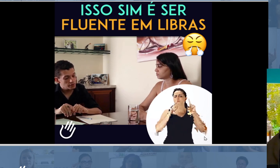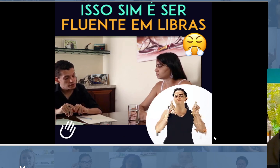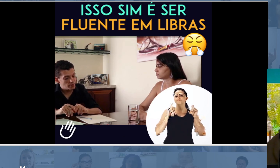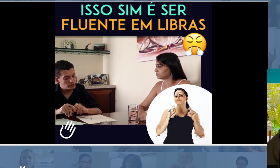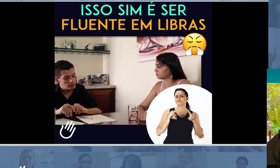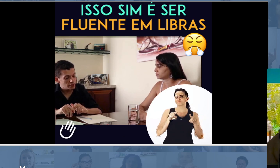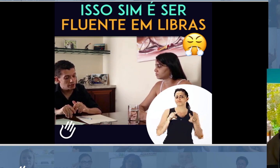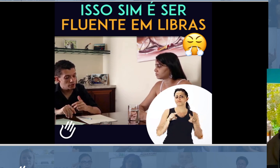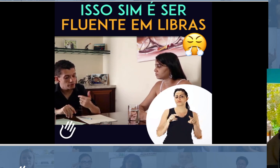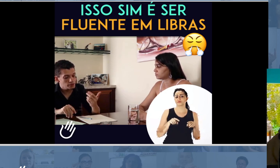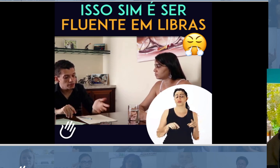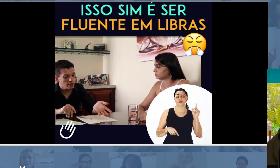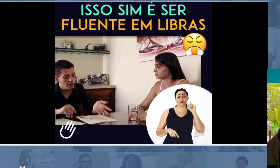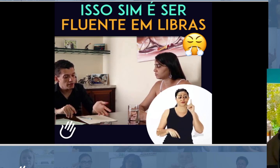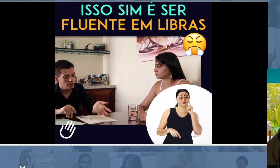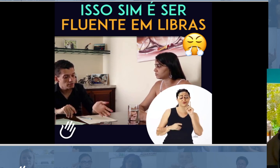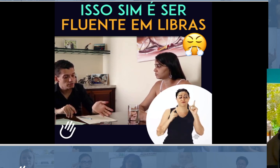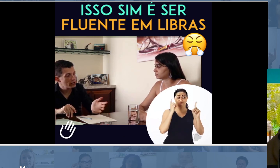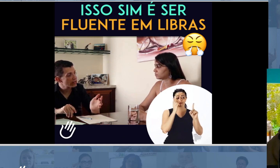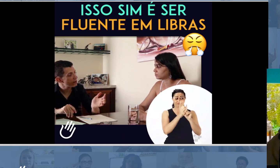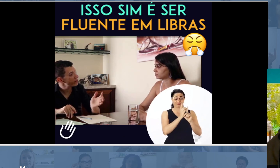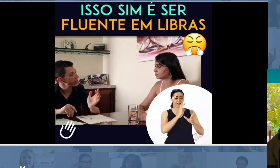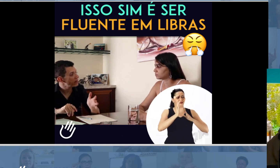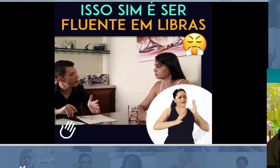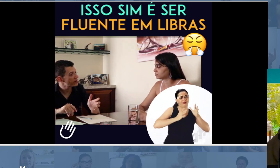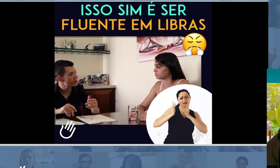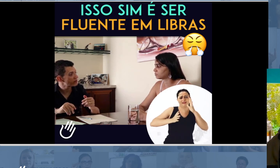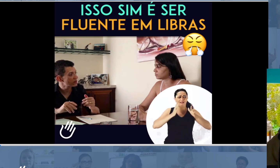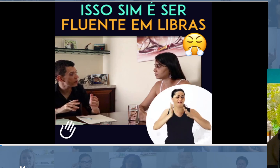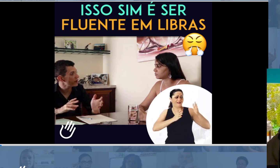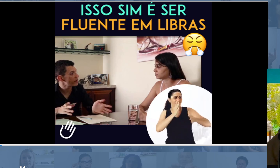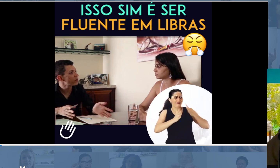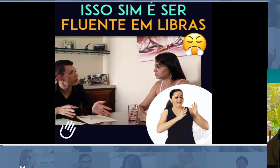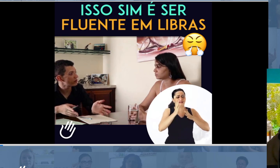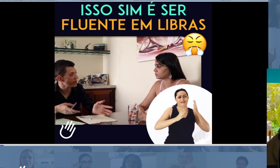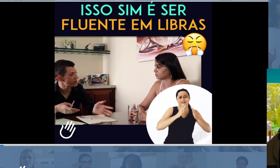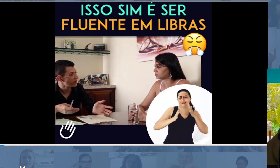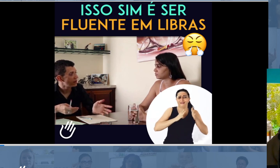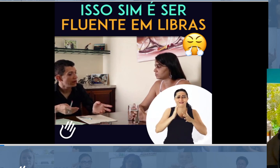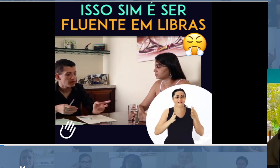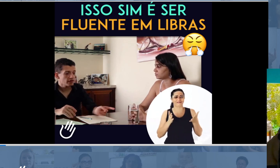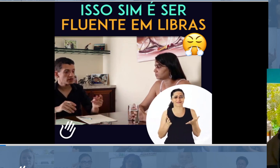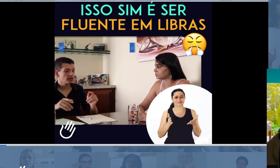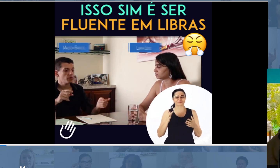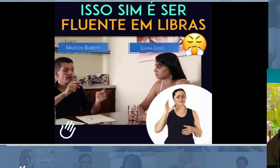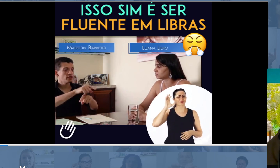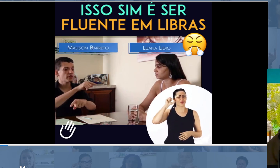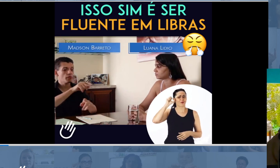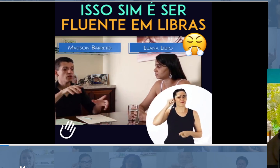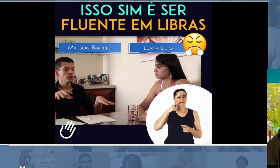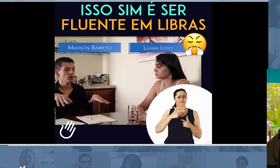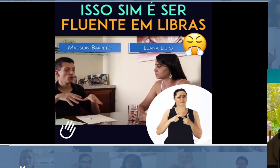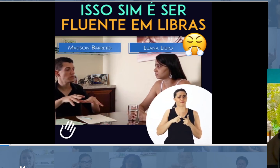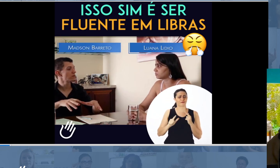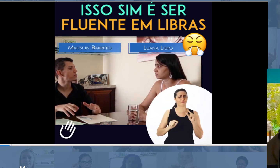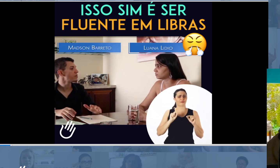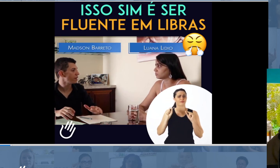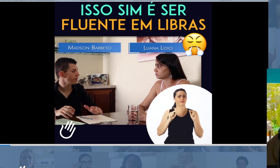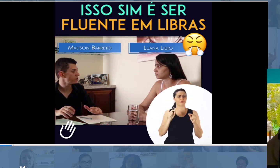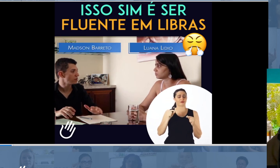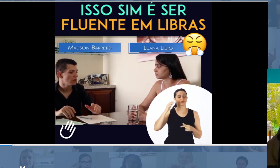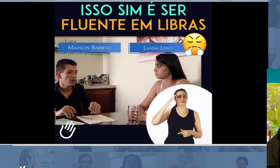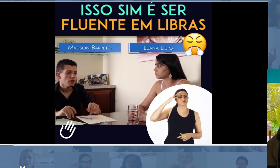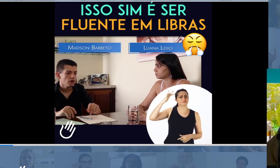você conseguir expressar aquilo que você quer diretamente em Libras sem você depender do português, sem você depender de ficar apontando coisas